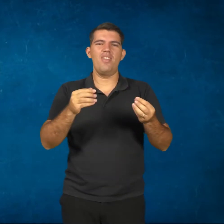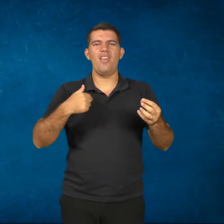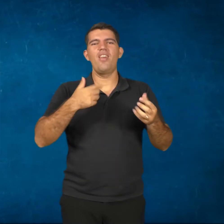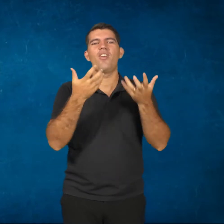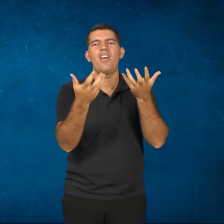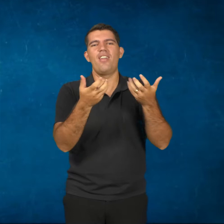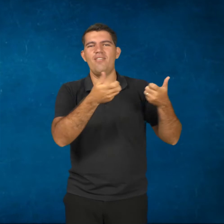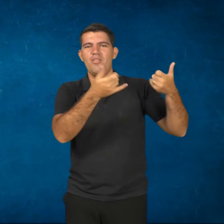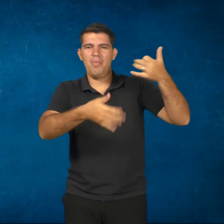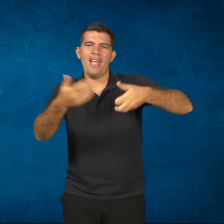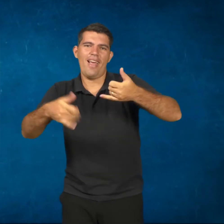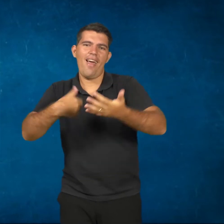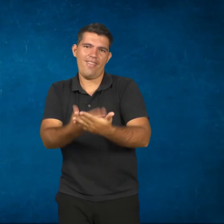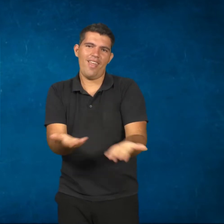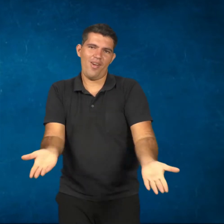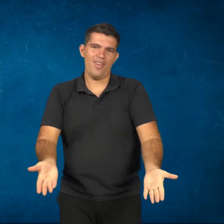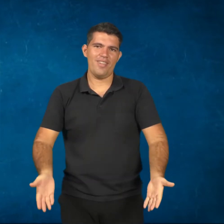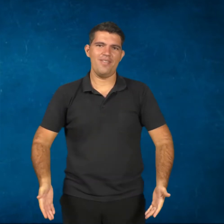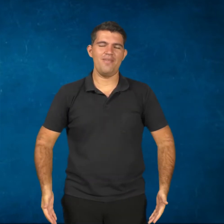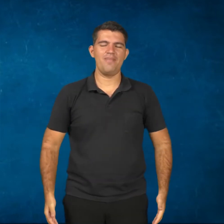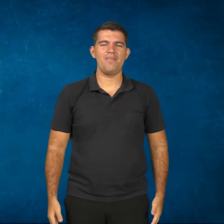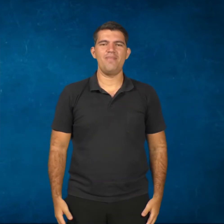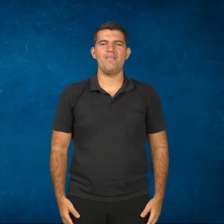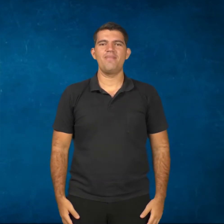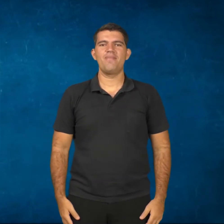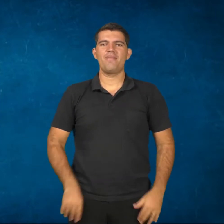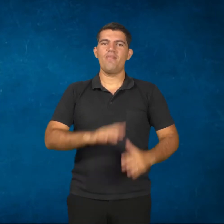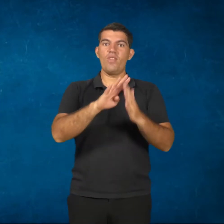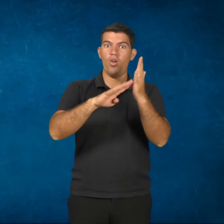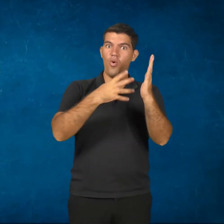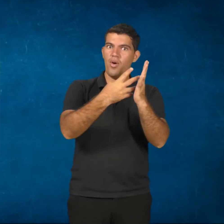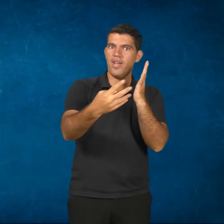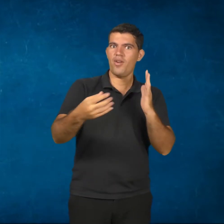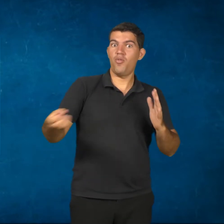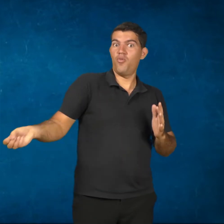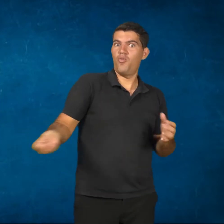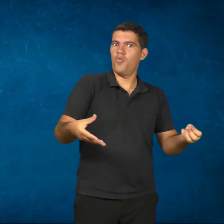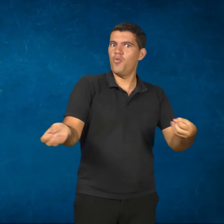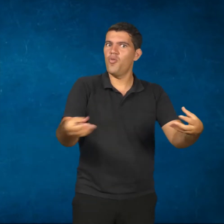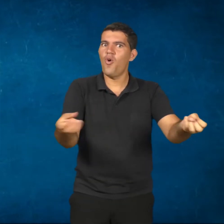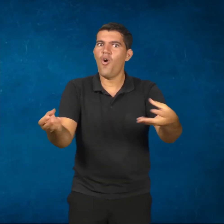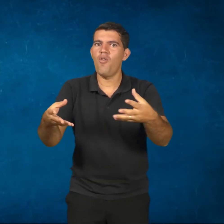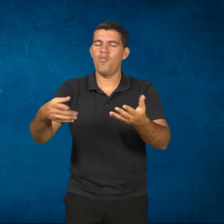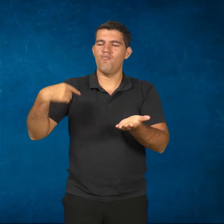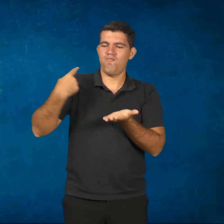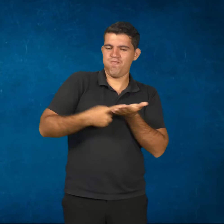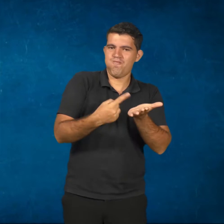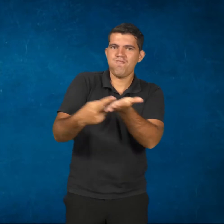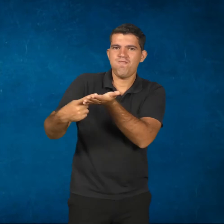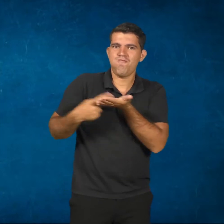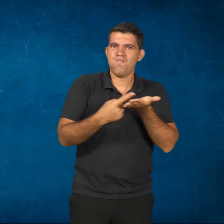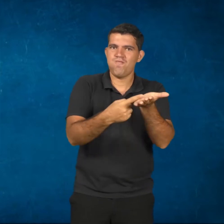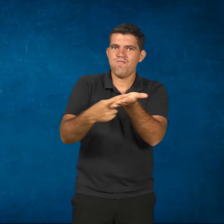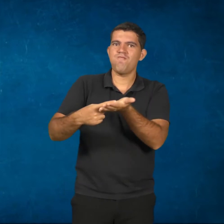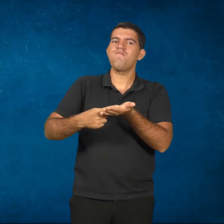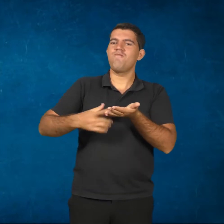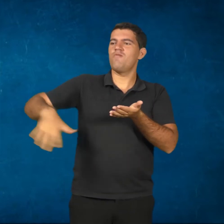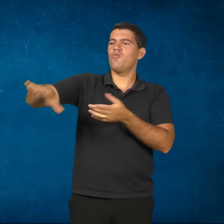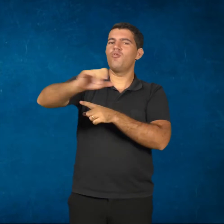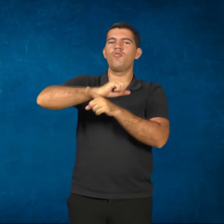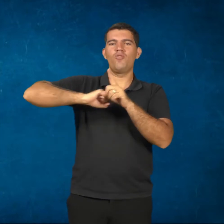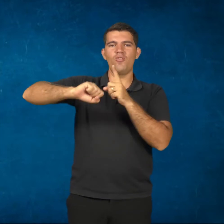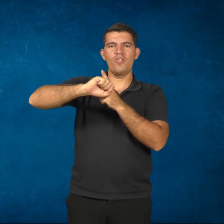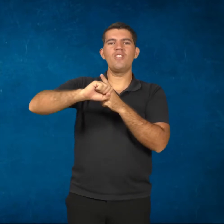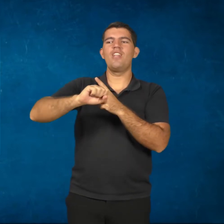eu disse até agora. Um currículo inovador, comprometido com a diversidade cultural da sociedade, que